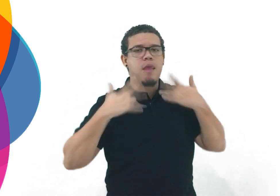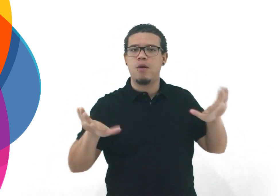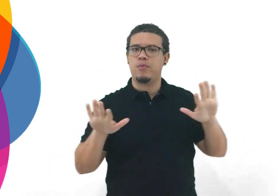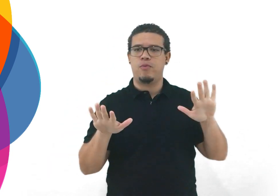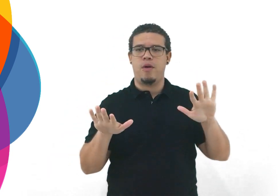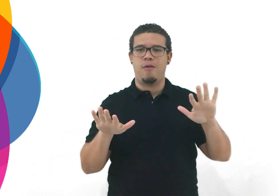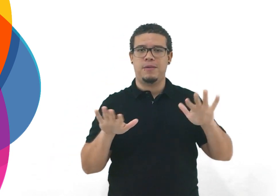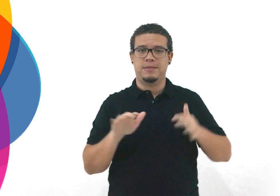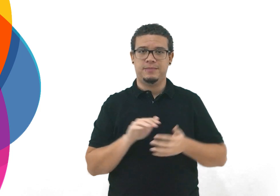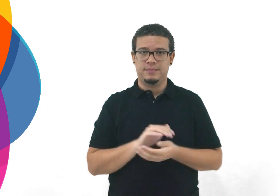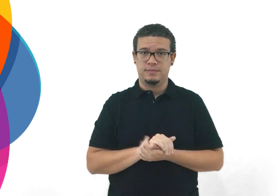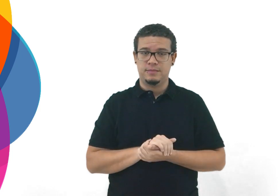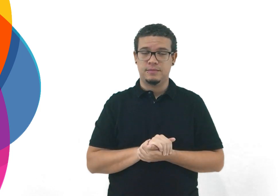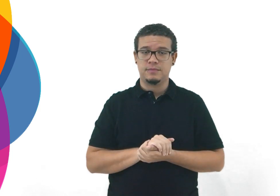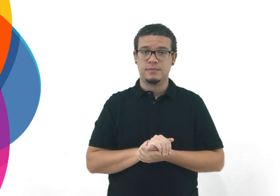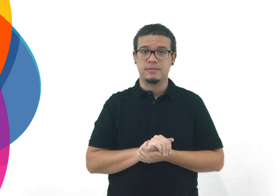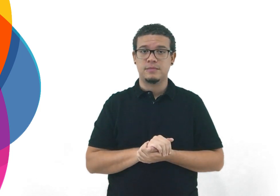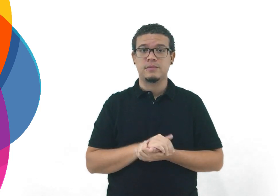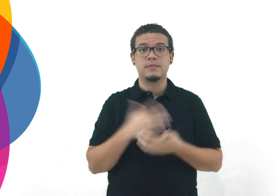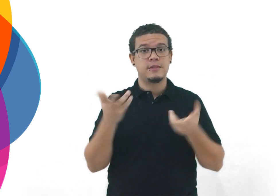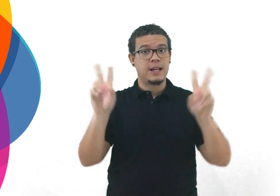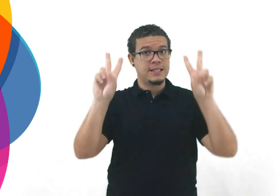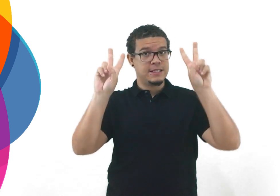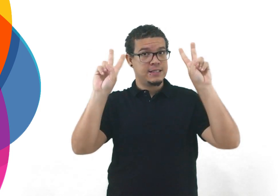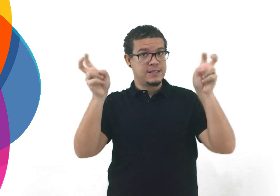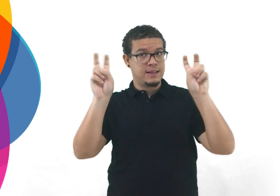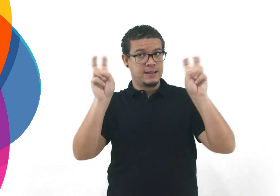as suas investigações.